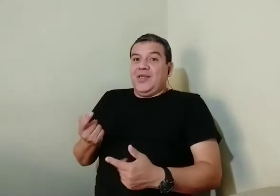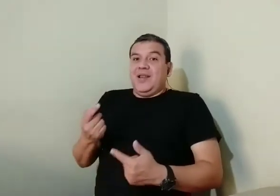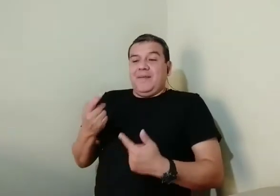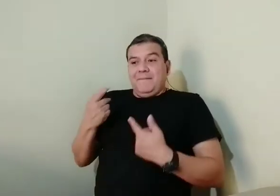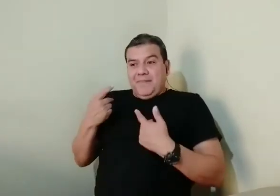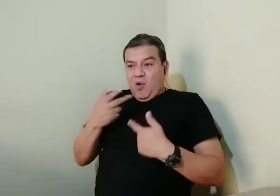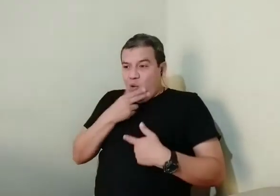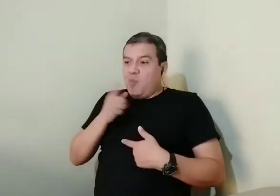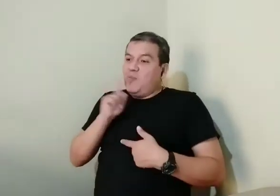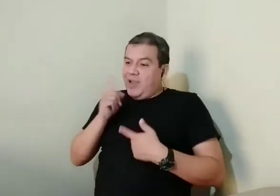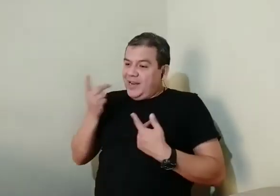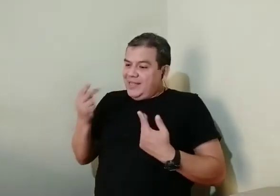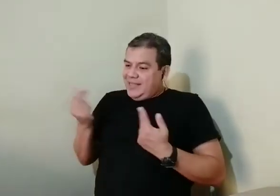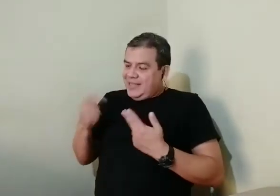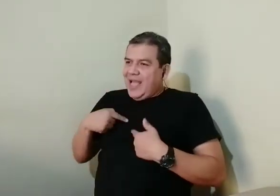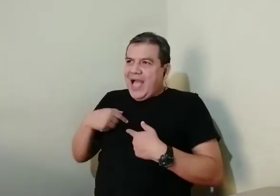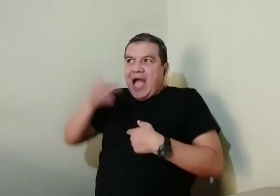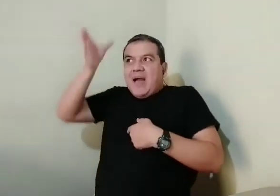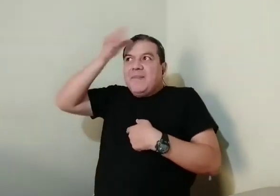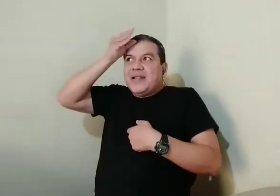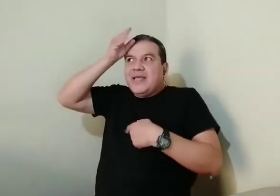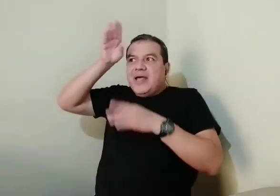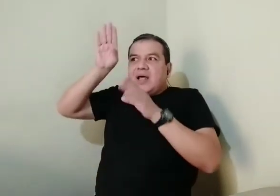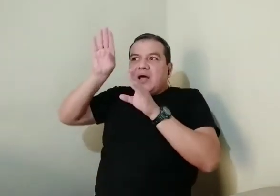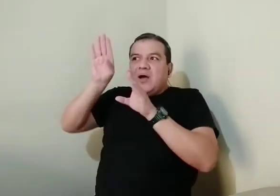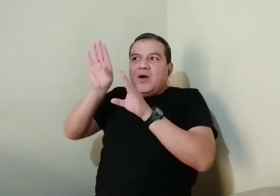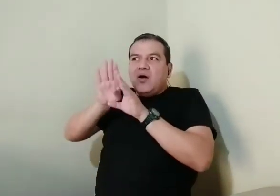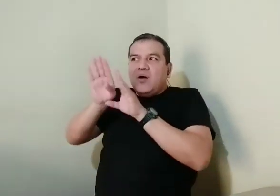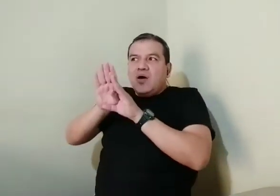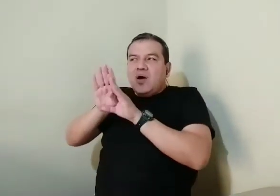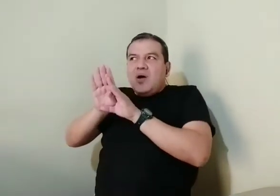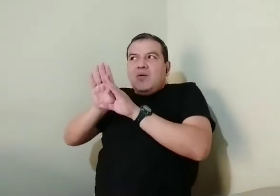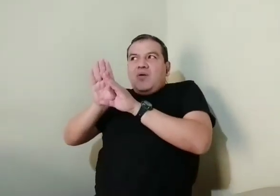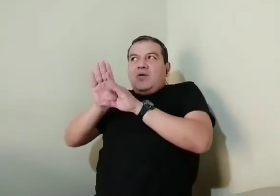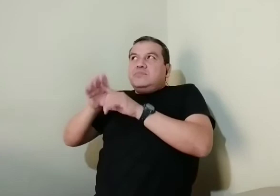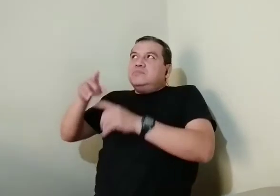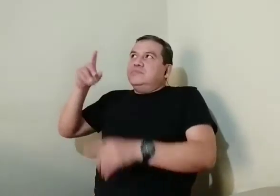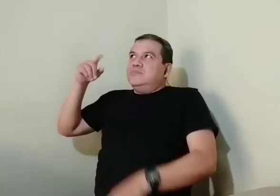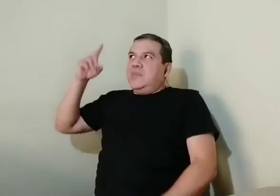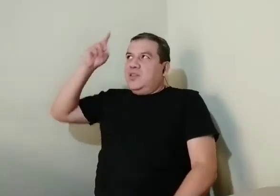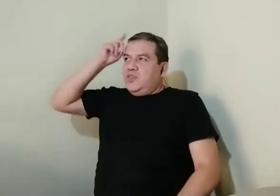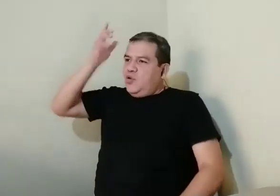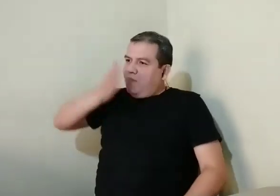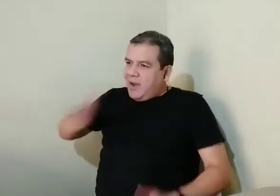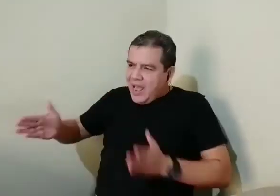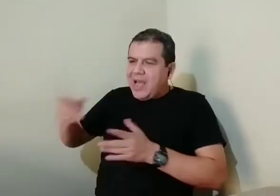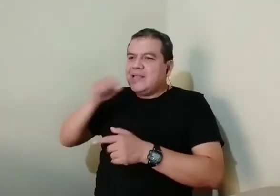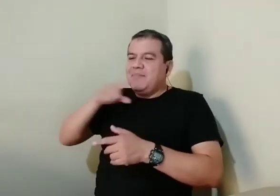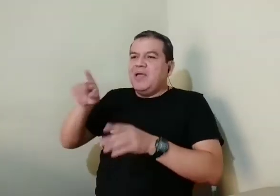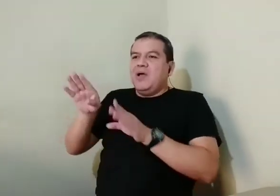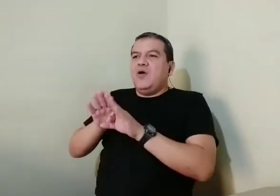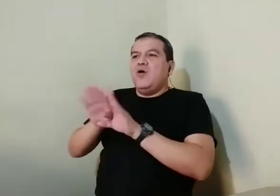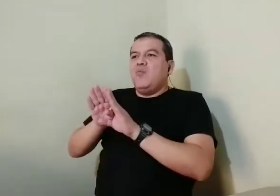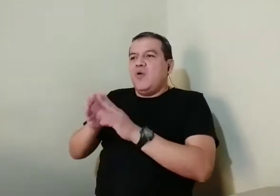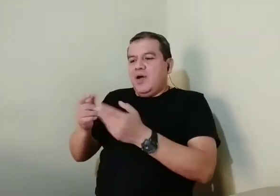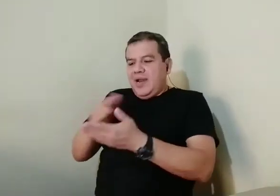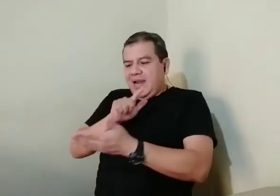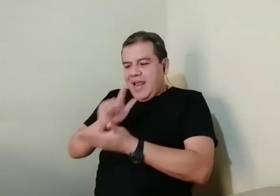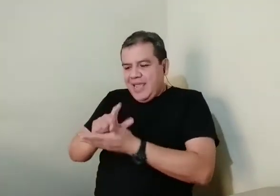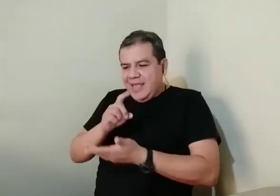físico. Deberían comprender también las leyes del desarrollo mental y de la